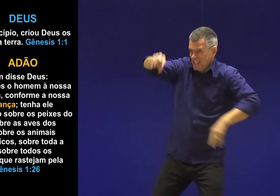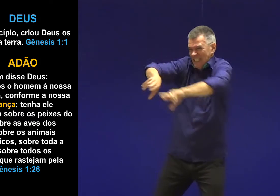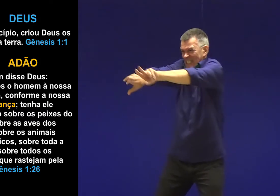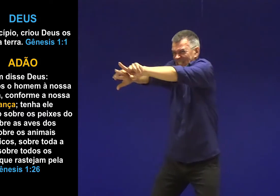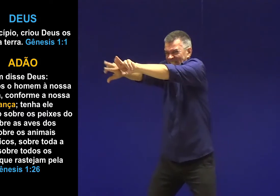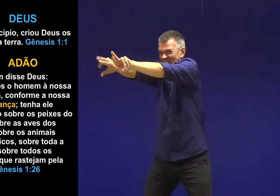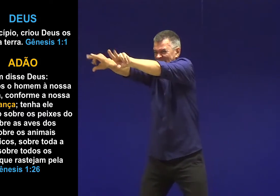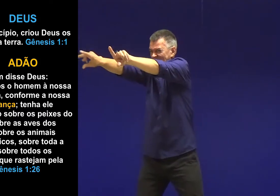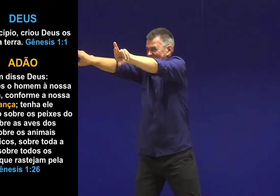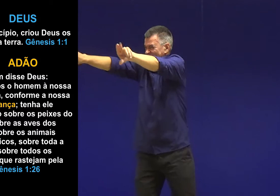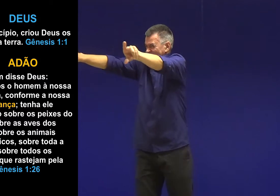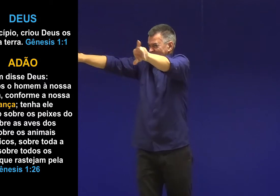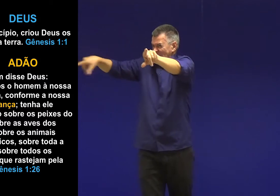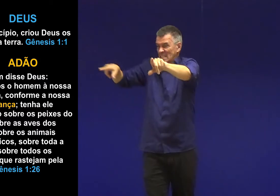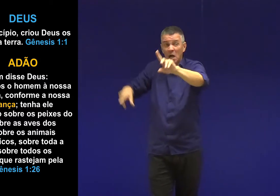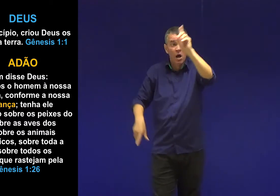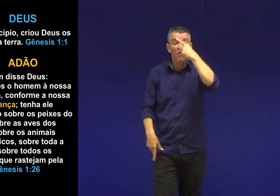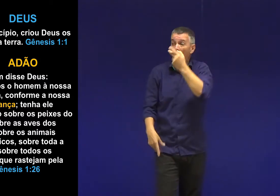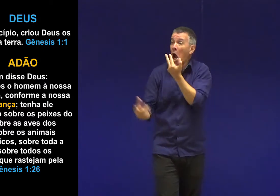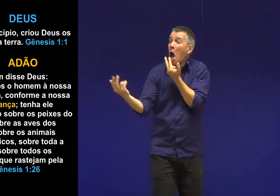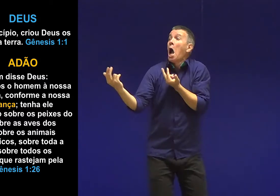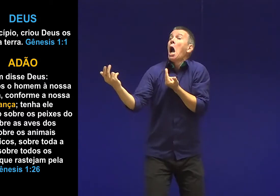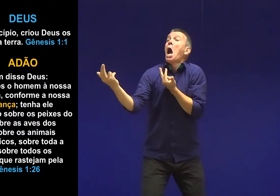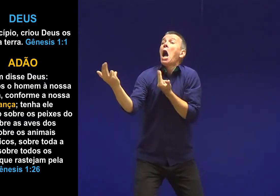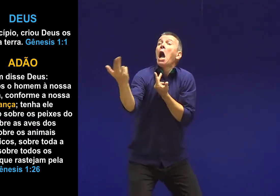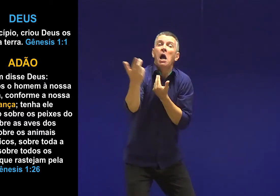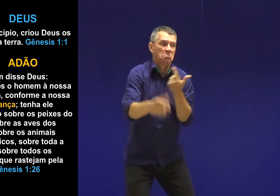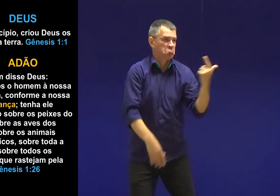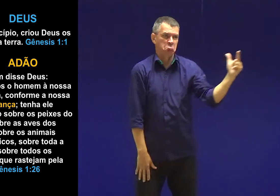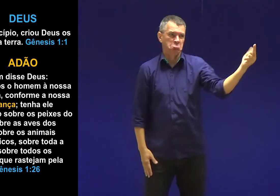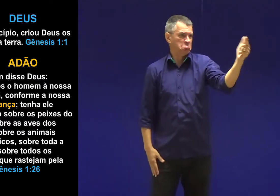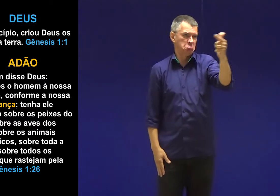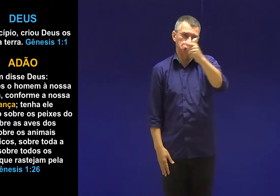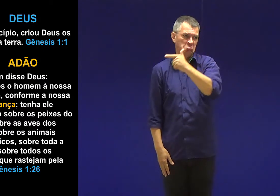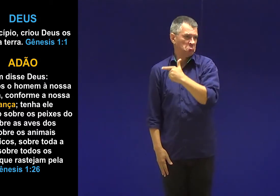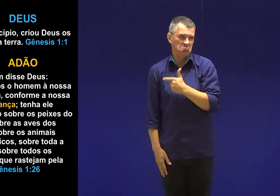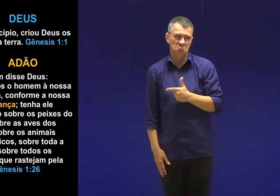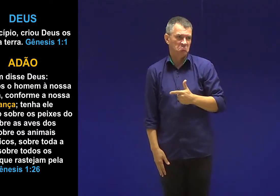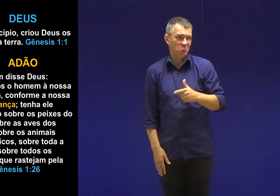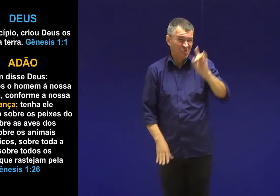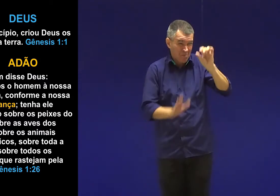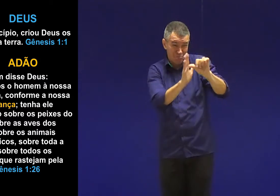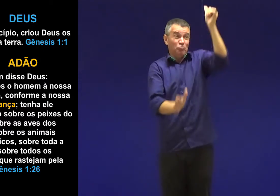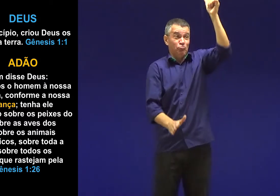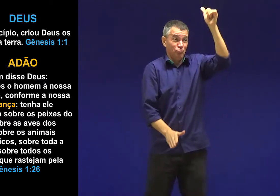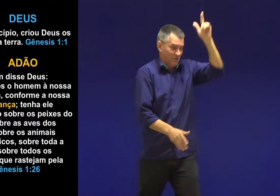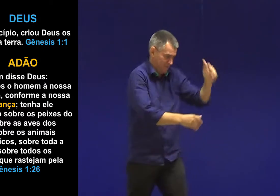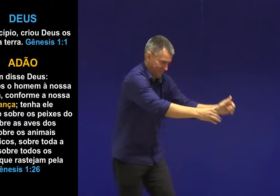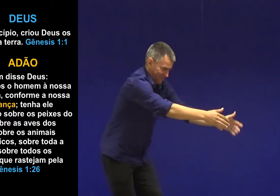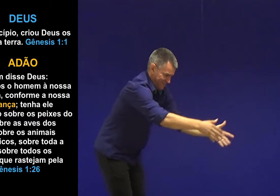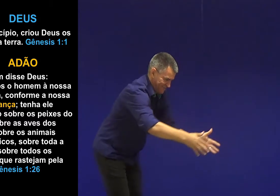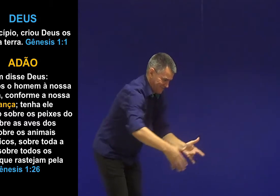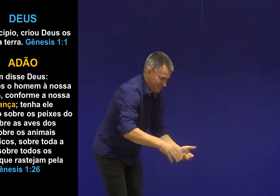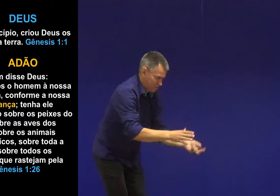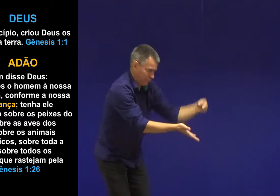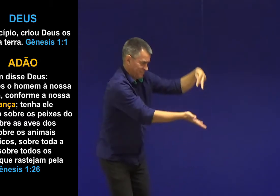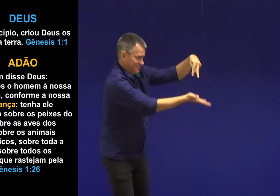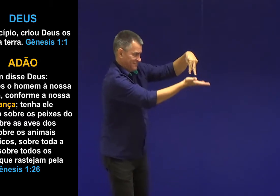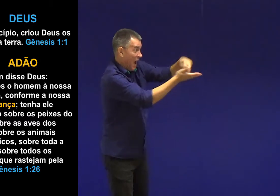o macaco, né? Deus criou todas essas coisas. Mas não. Quando ele criou o homem,